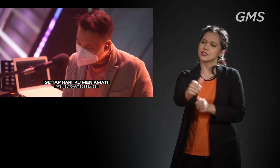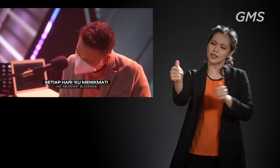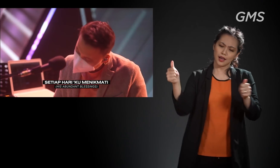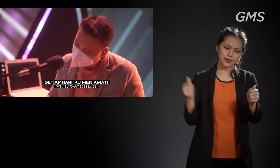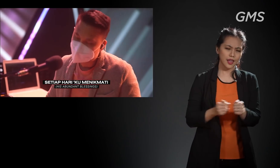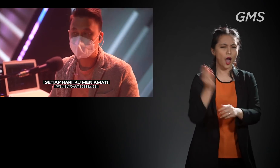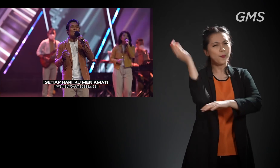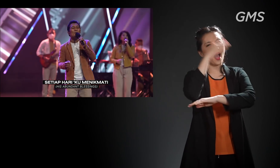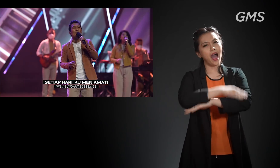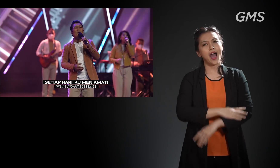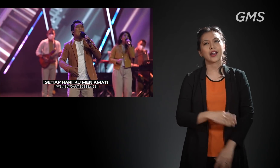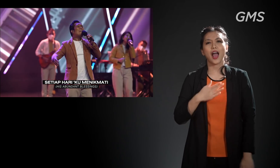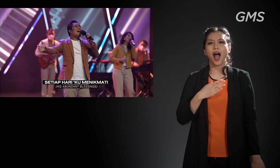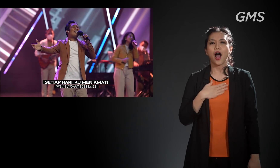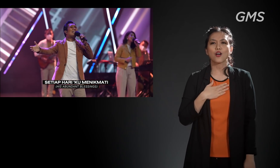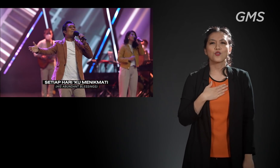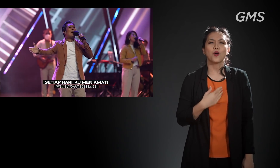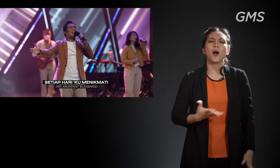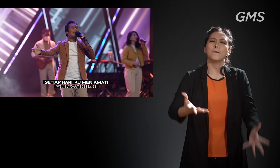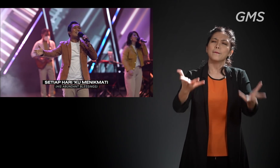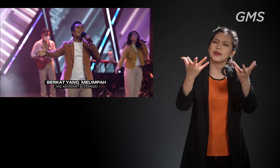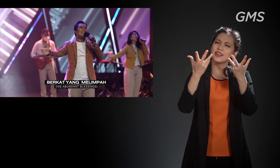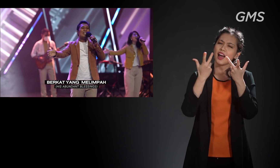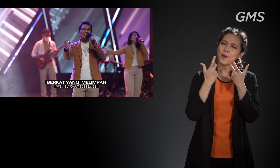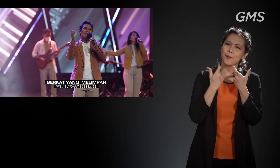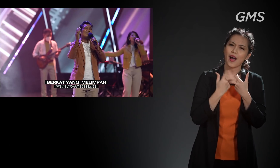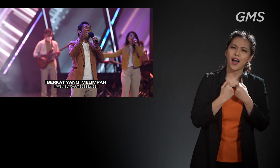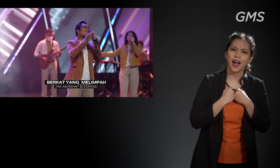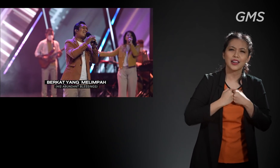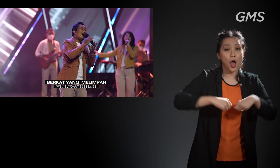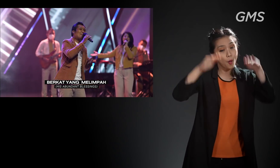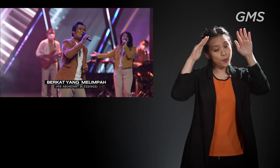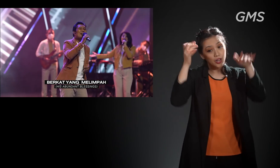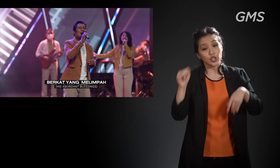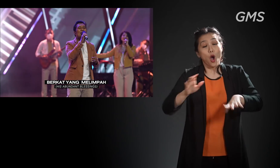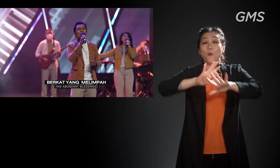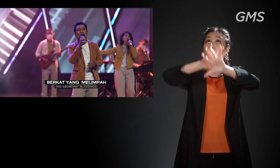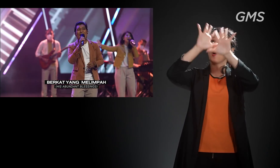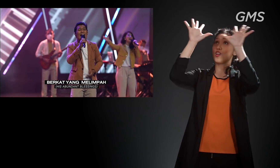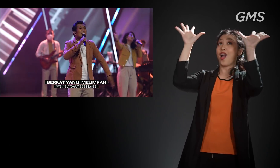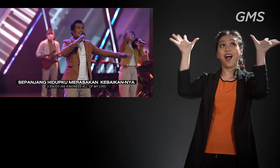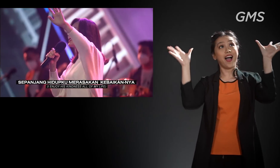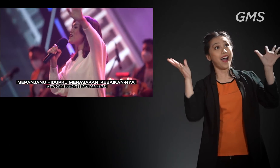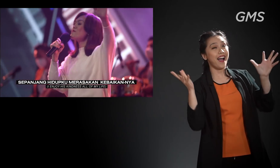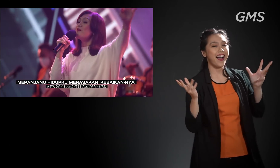Setiap hariku menikmati berkat yang